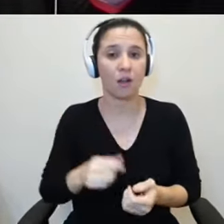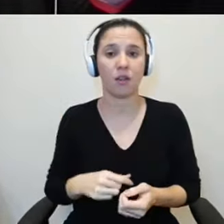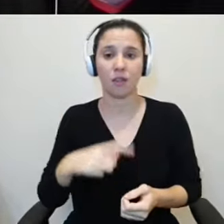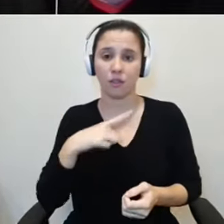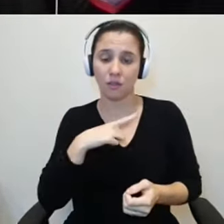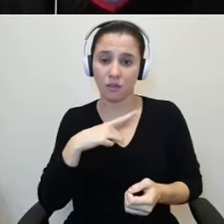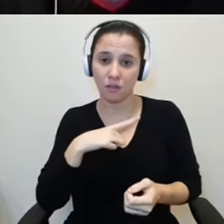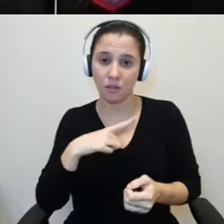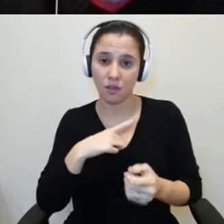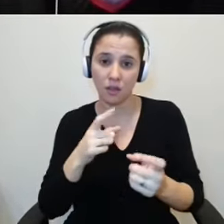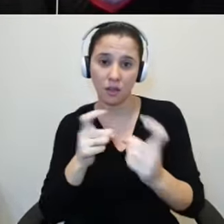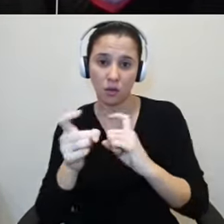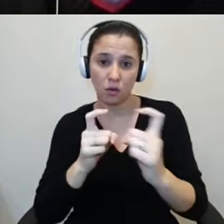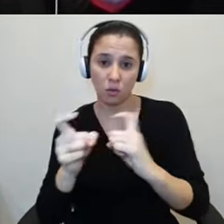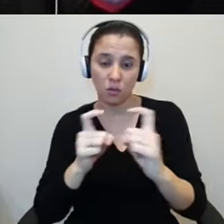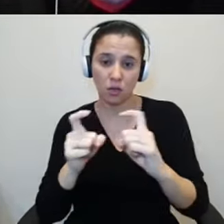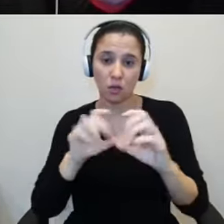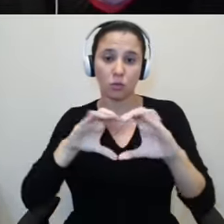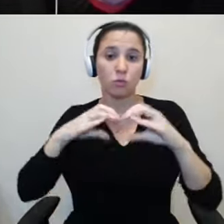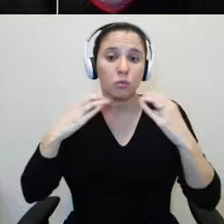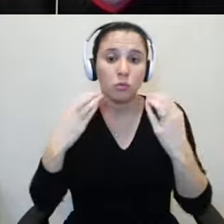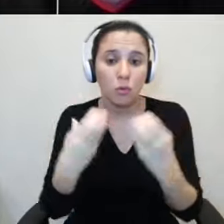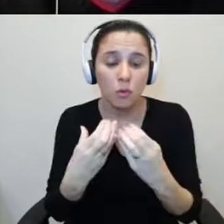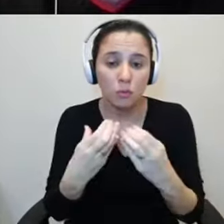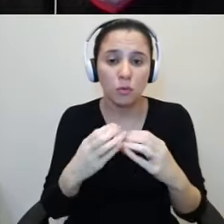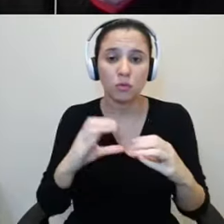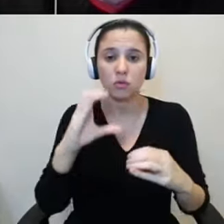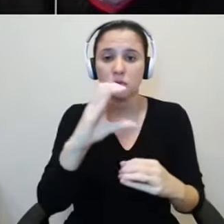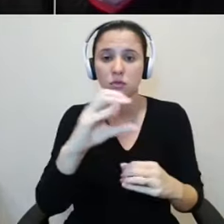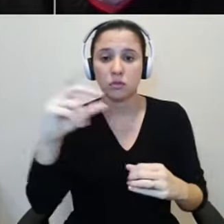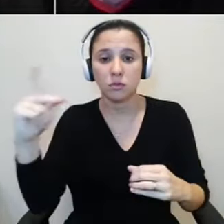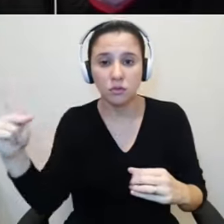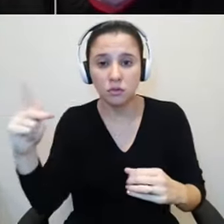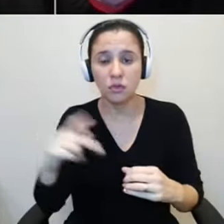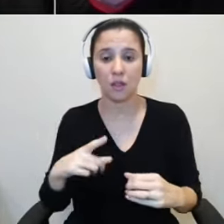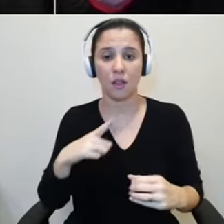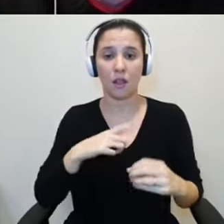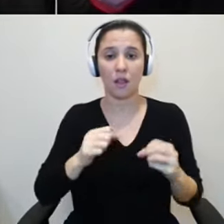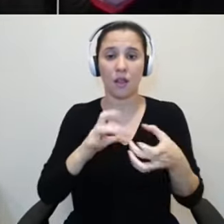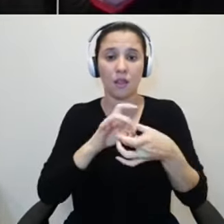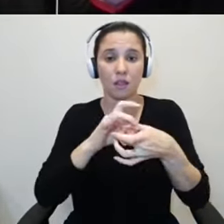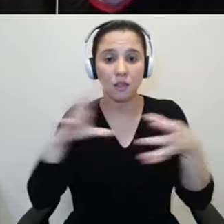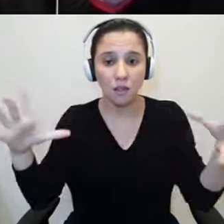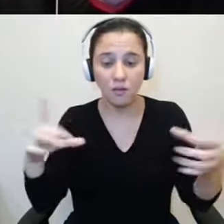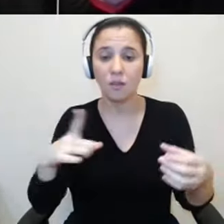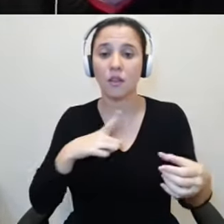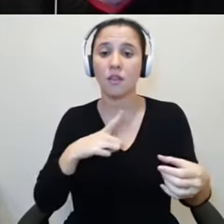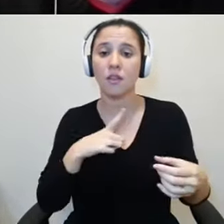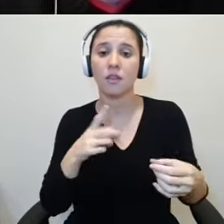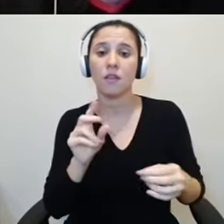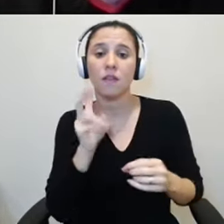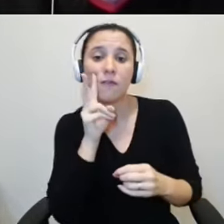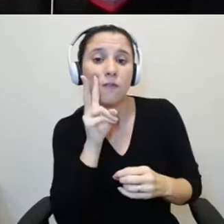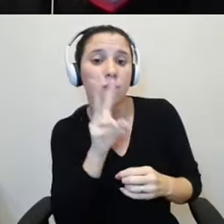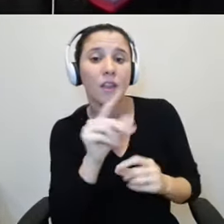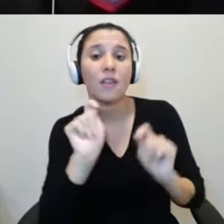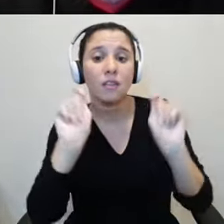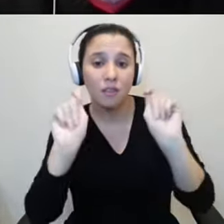do Conselho de Campos. Essa reunião ela é aberta, ela é transmitida pelo YouTube. Então, no nosso canal do